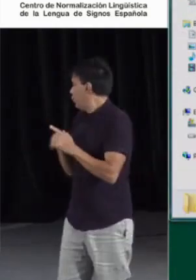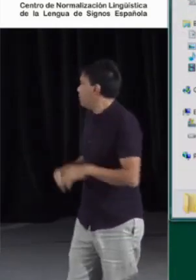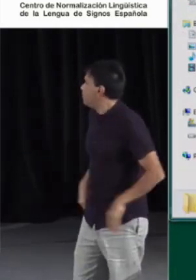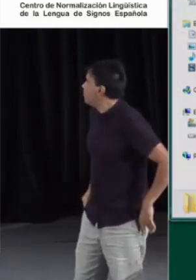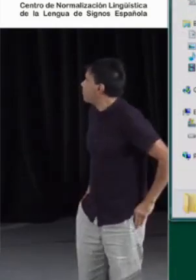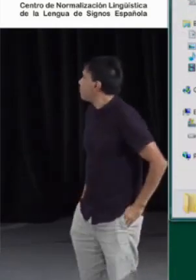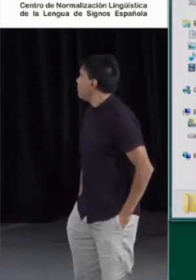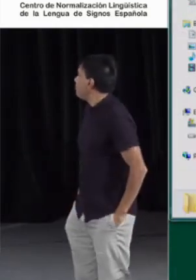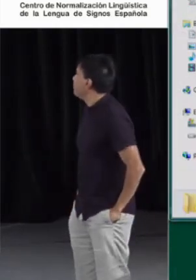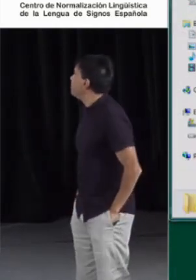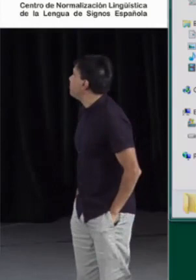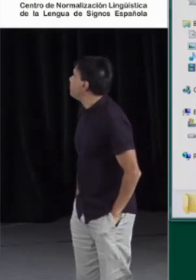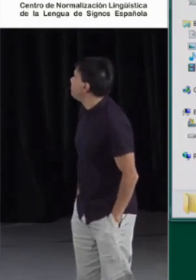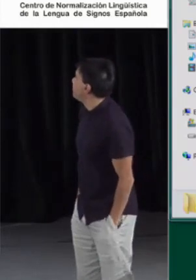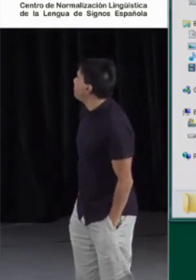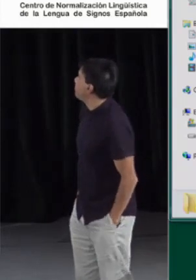perdón.